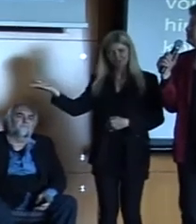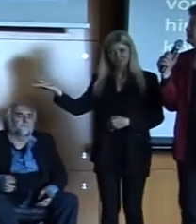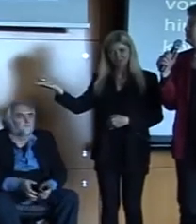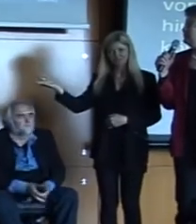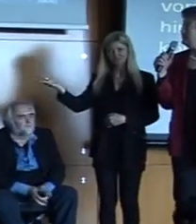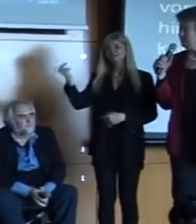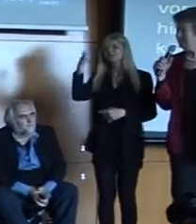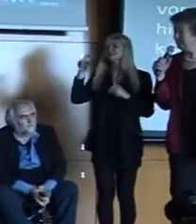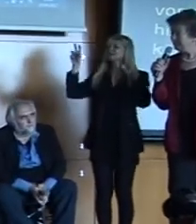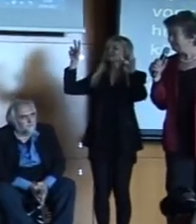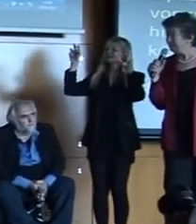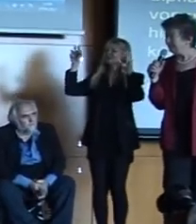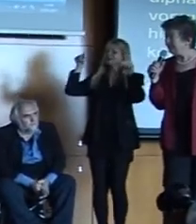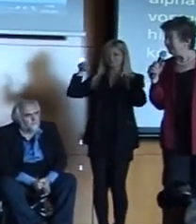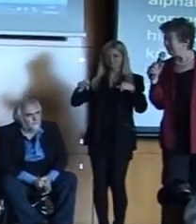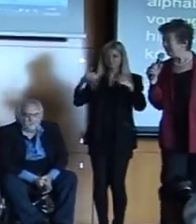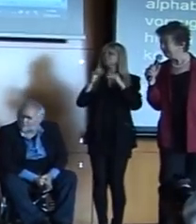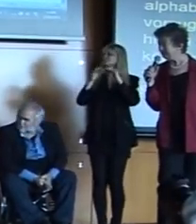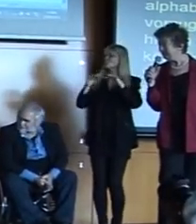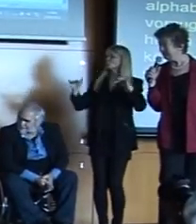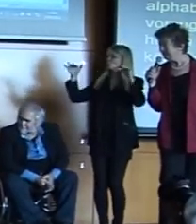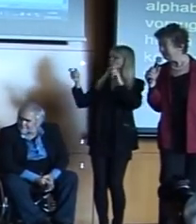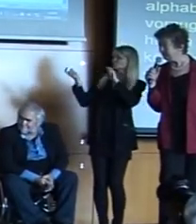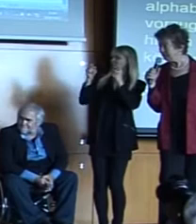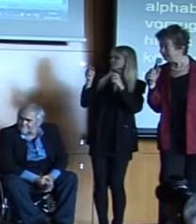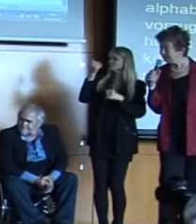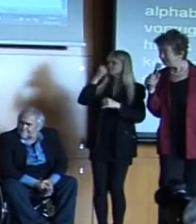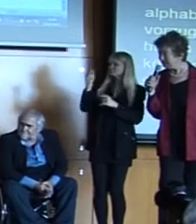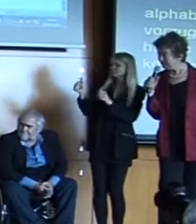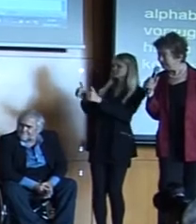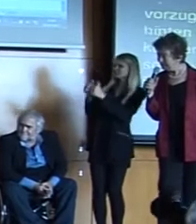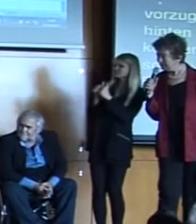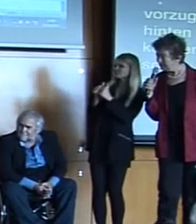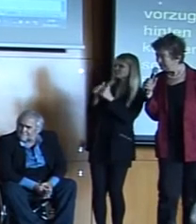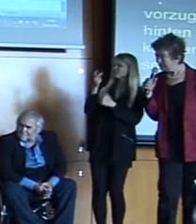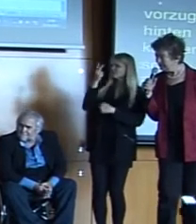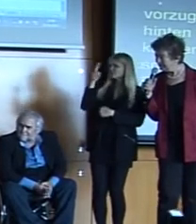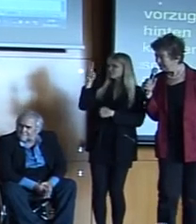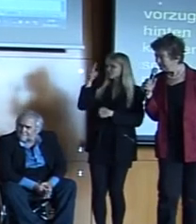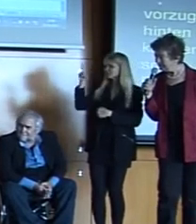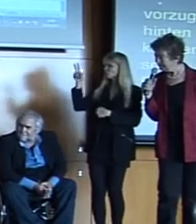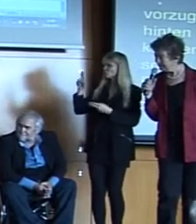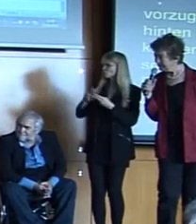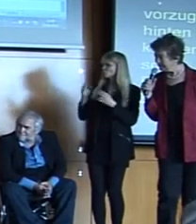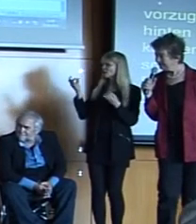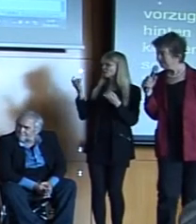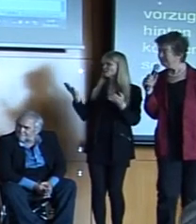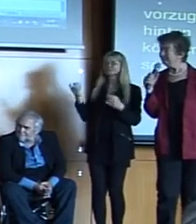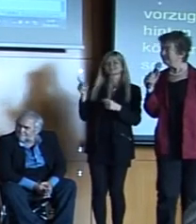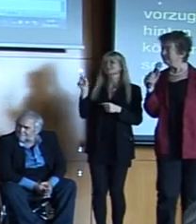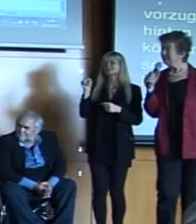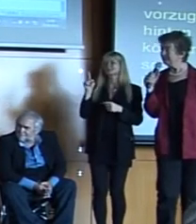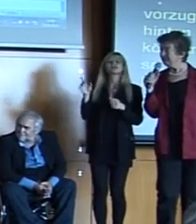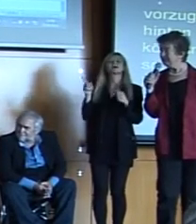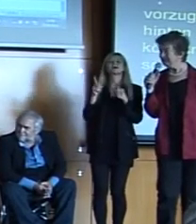Thema unserer Podiumsdiskussion, helfen Sie mir bitte, Visionen und irgendwas. Wenn wir könnten, wie wir